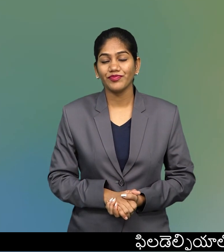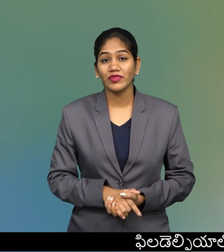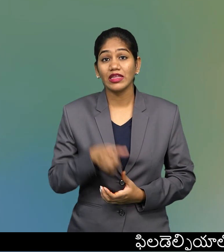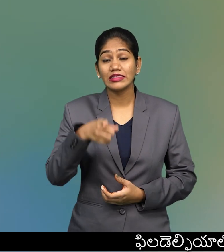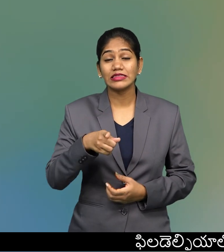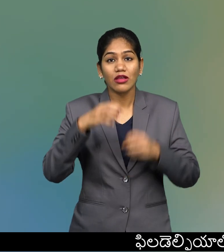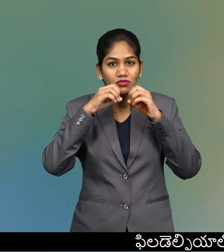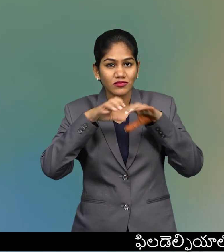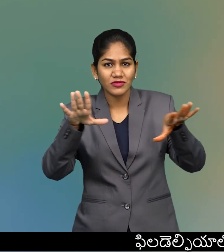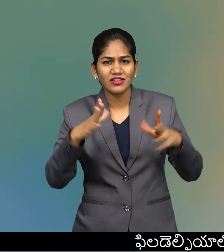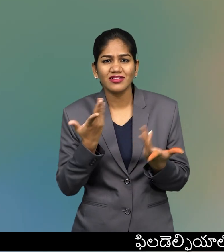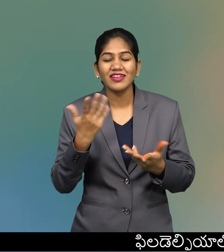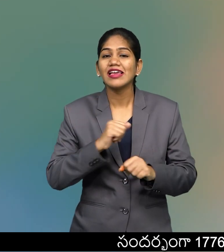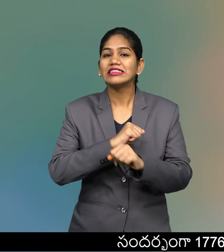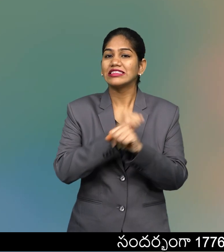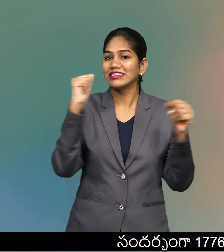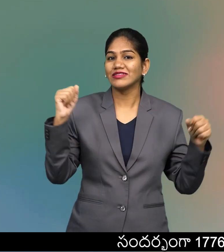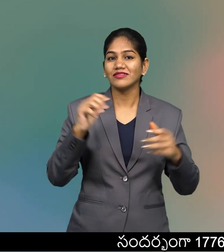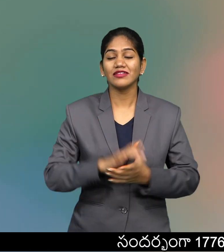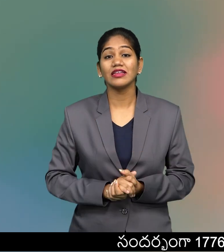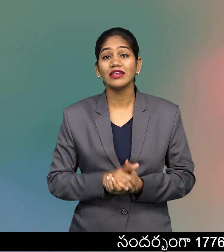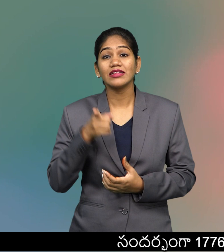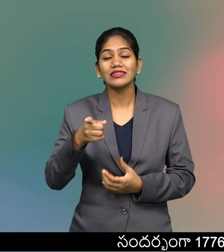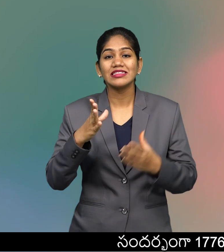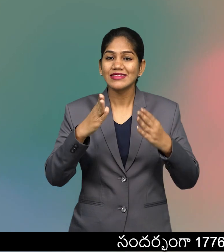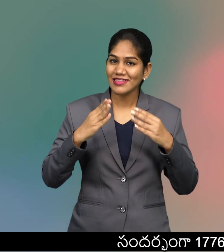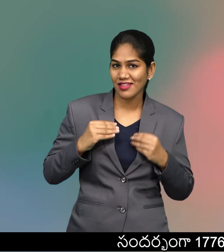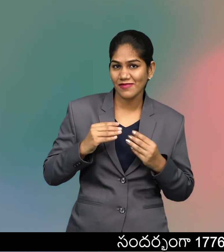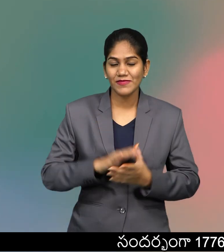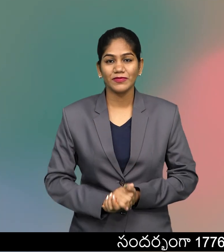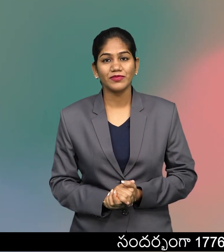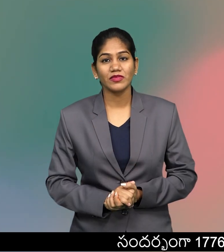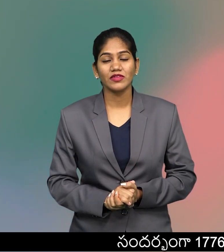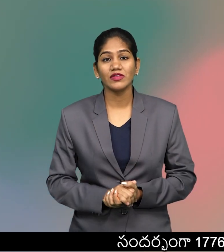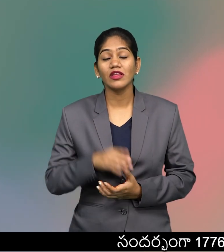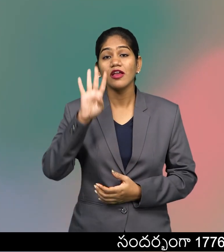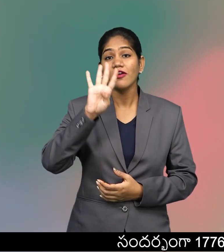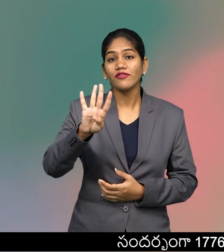ఫిలడెల్ఫియాలో జరిగిన 3వ కాంగ్రెస్ సందర్భంగా 1776 జూలై 4వ తేదీన